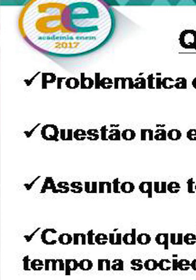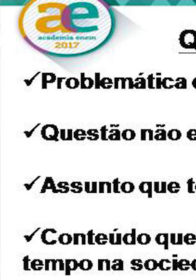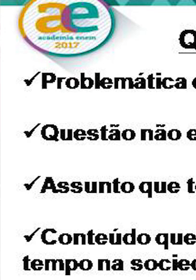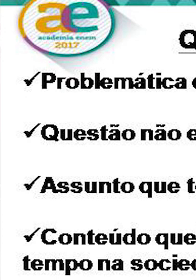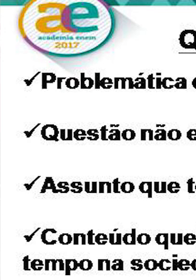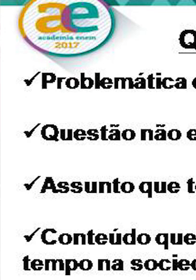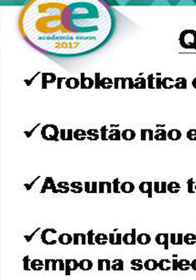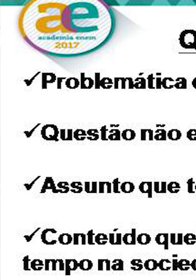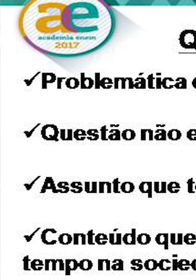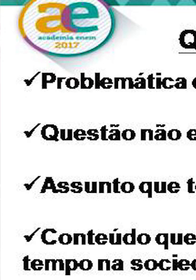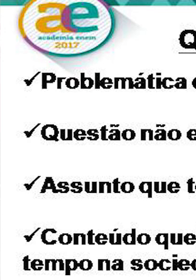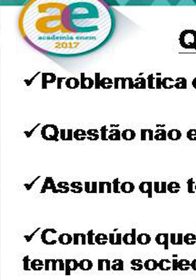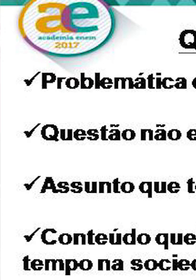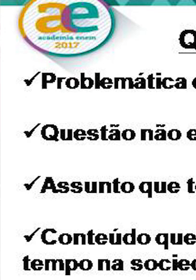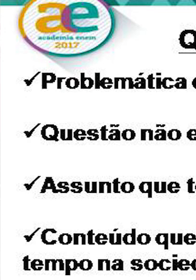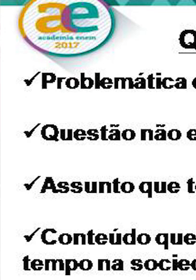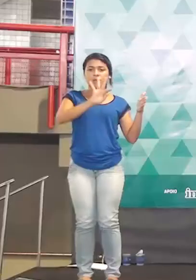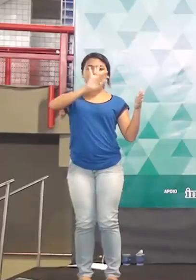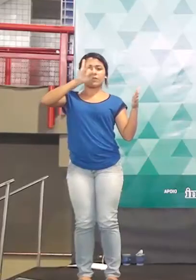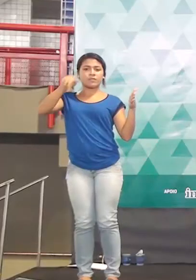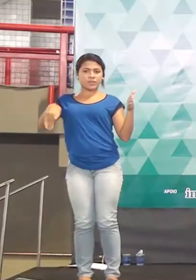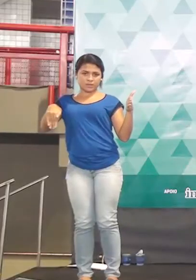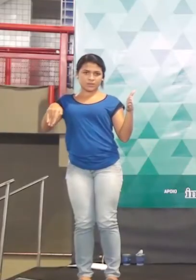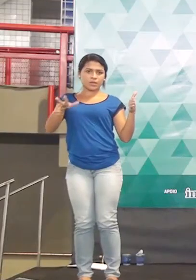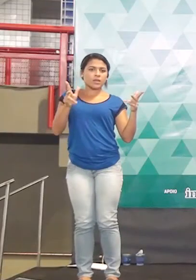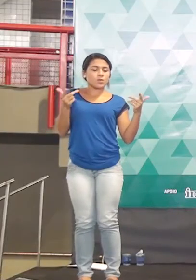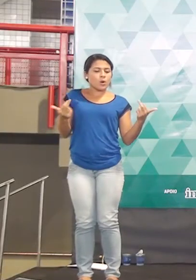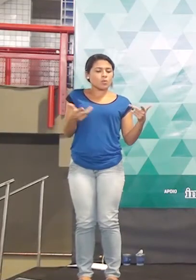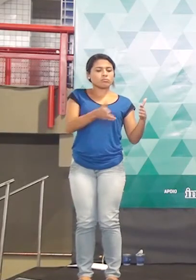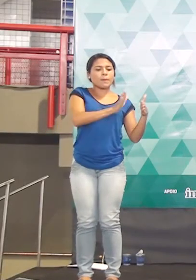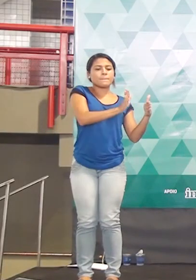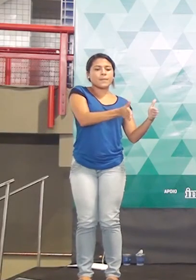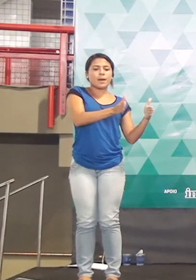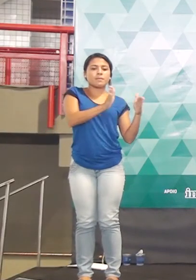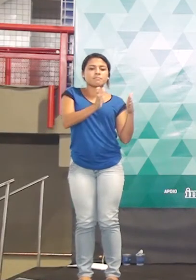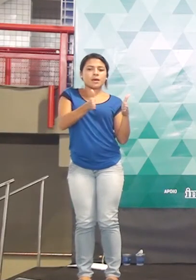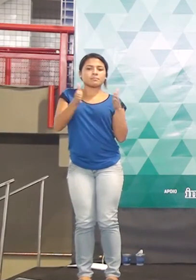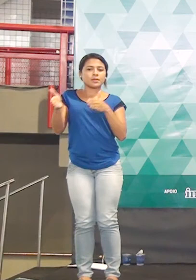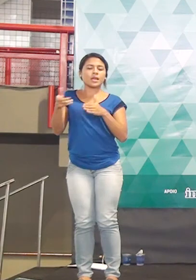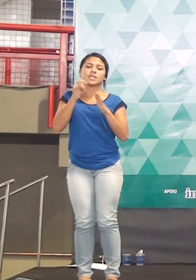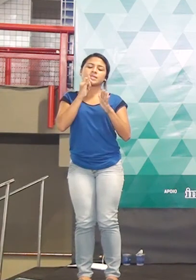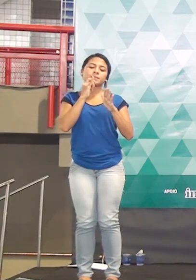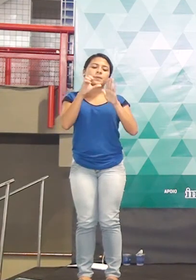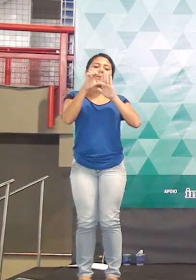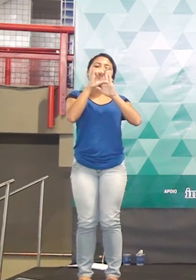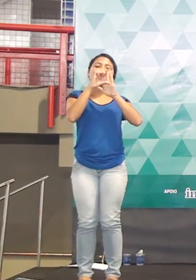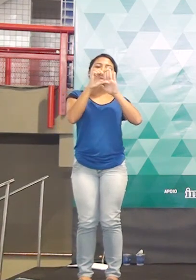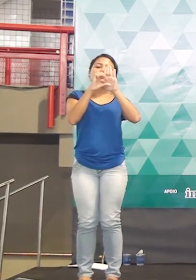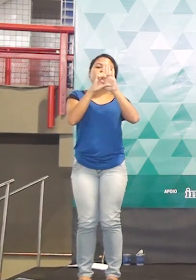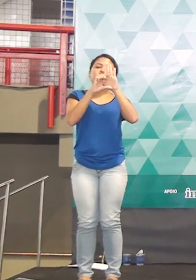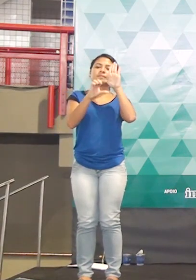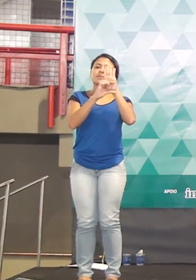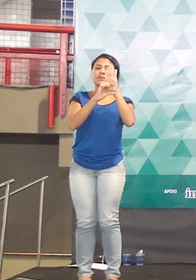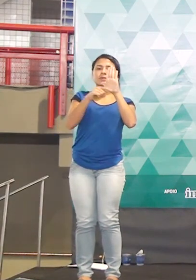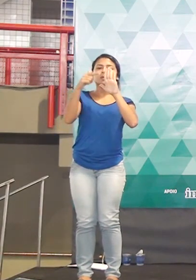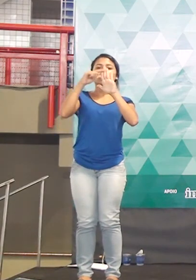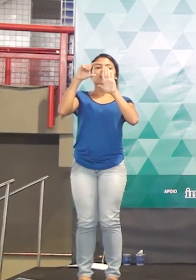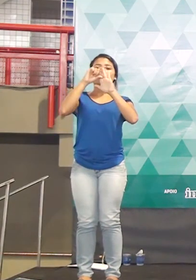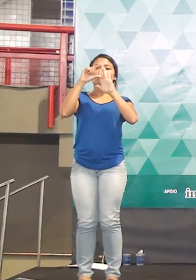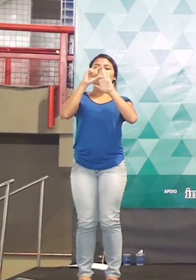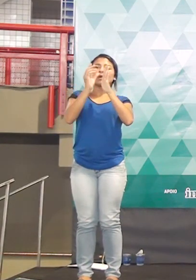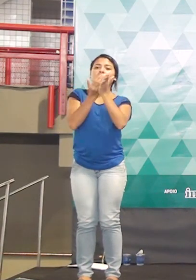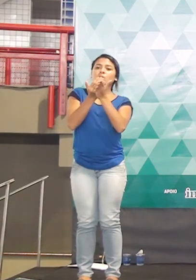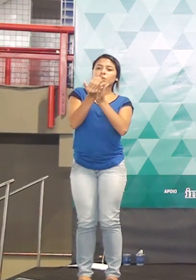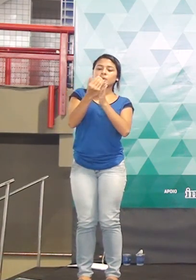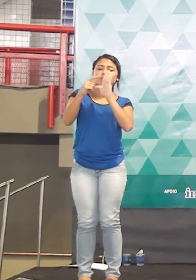como o nosso corpo. O começo é a nossa cabeça. O desenvolvimento, que é o meio, é o nosso